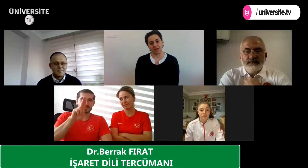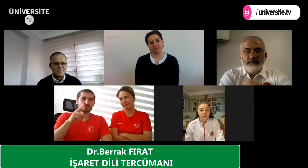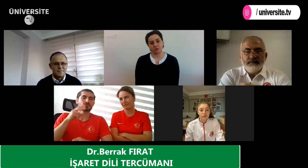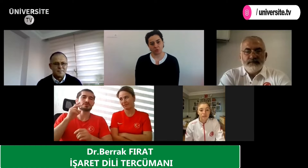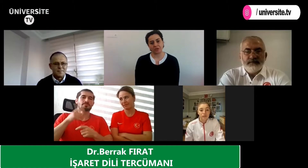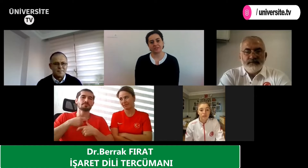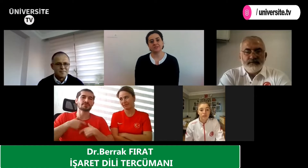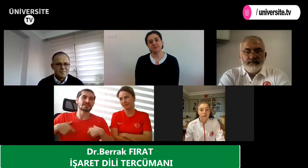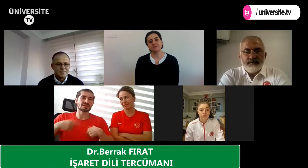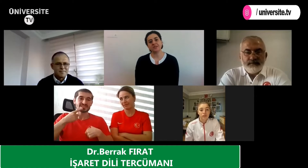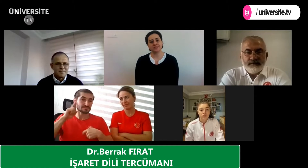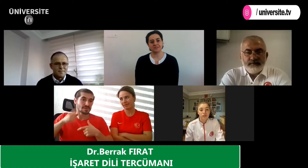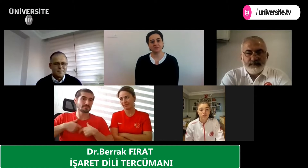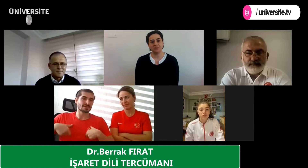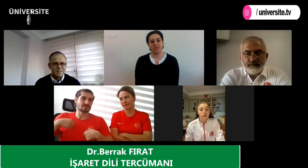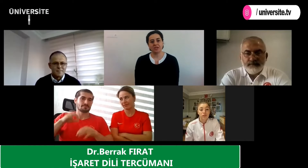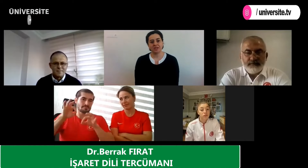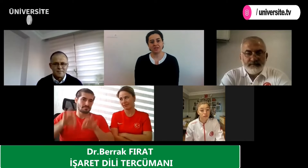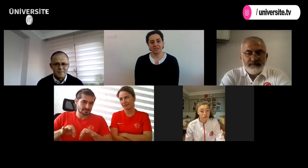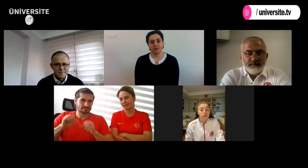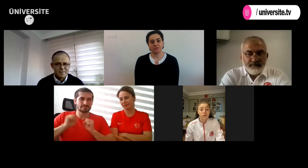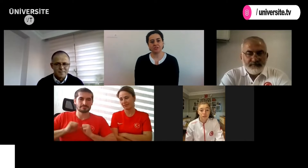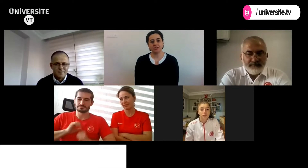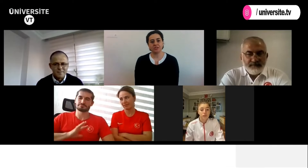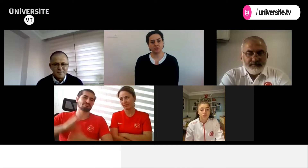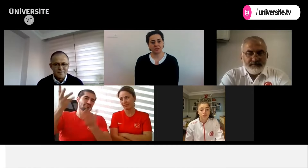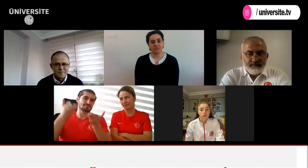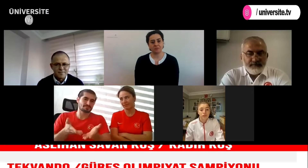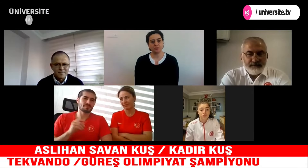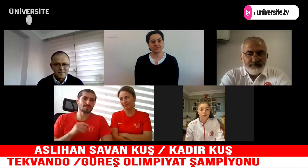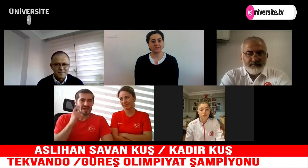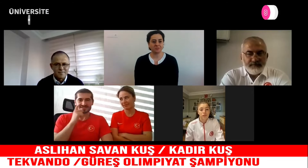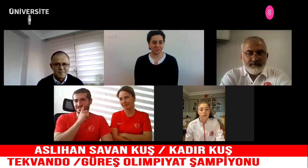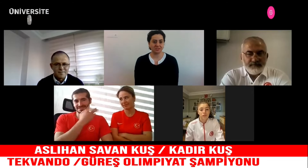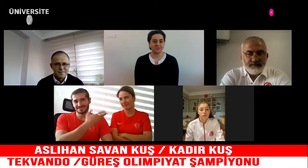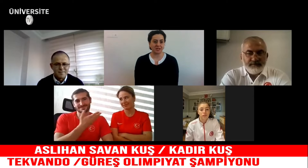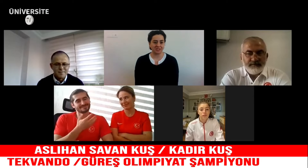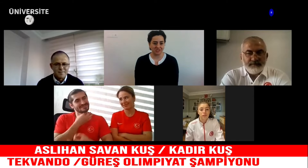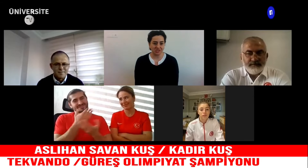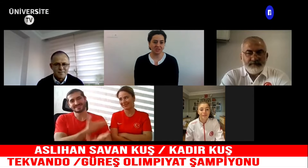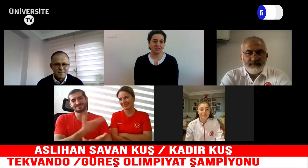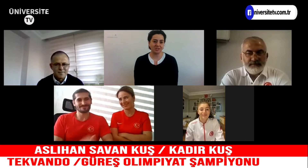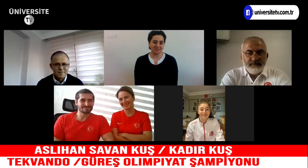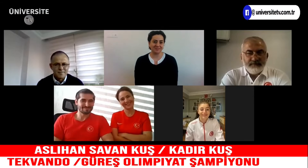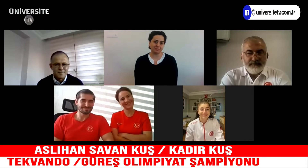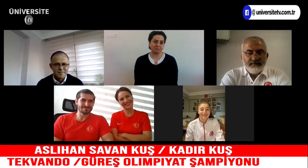bana rehber oldu aslında ve katıldım. İlk önce Türkiye Şampiyonası'nda da başarı